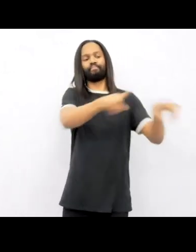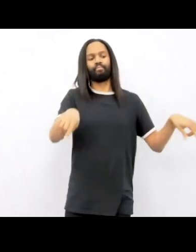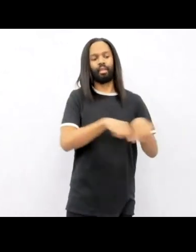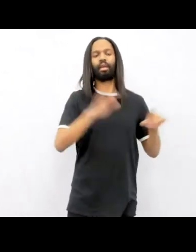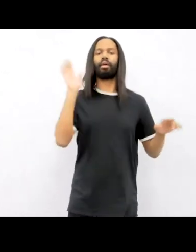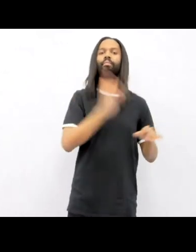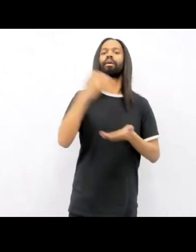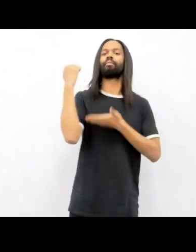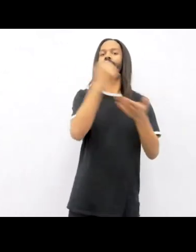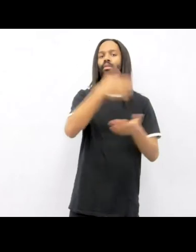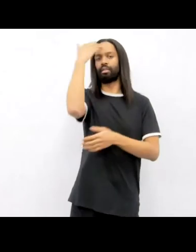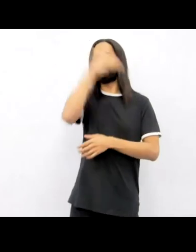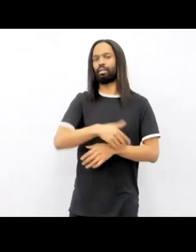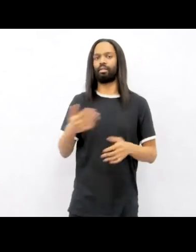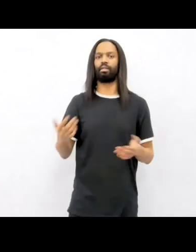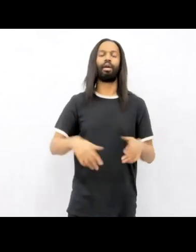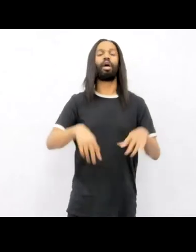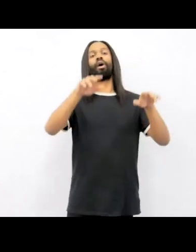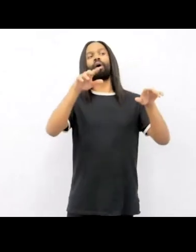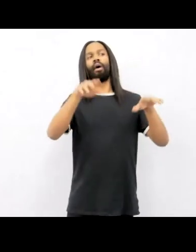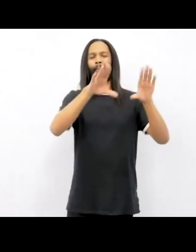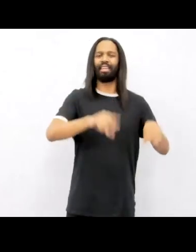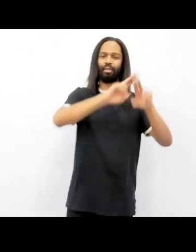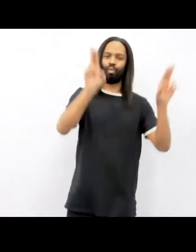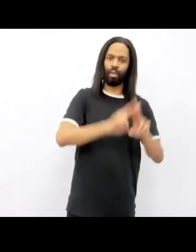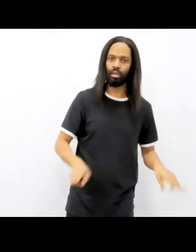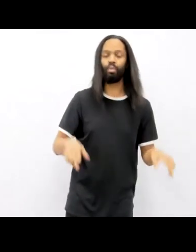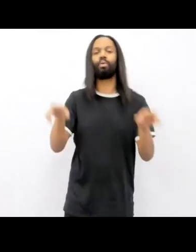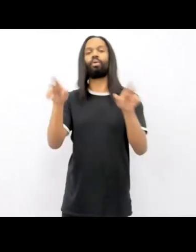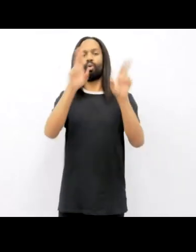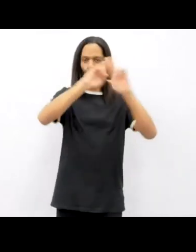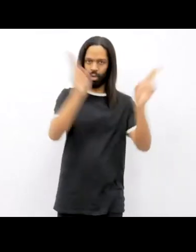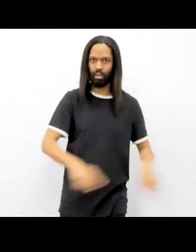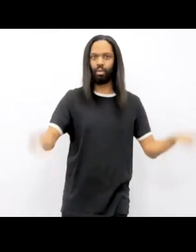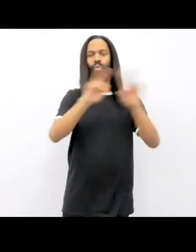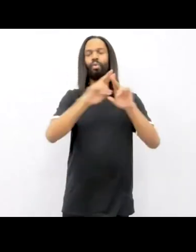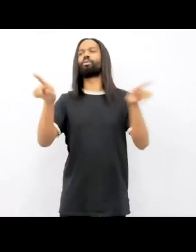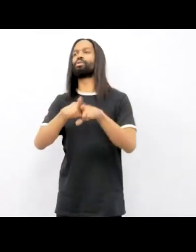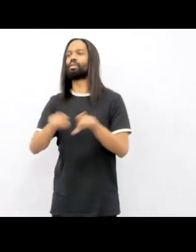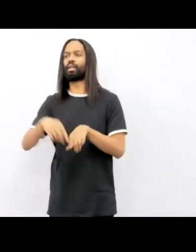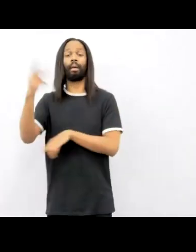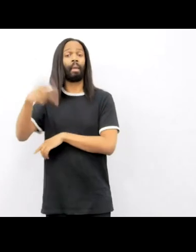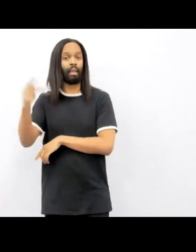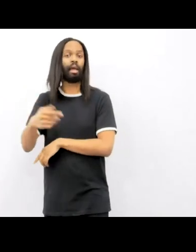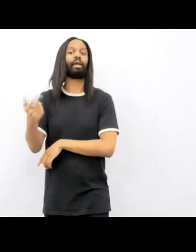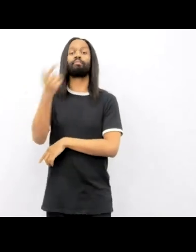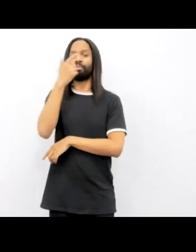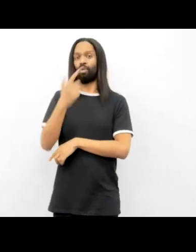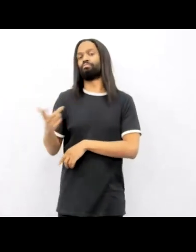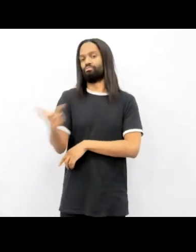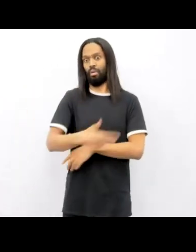des places UNESCO et le parc de la Pépinière, et que ce lien avec la ville industrielle soit un lien physique,